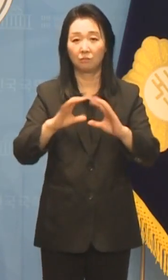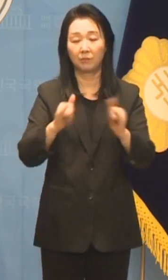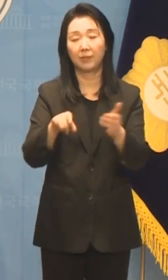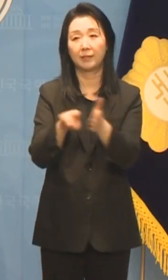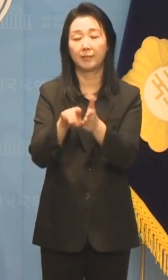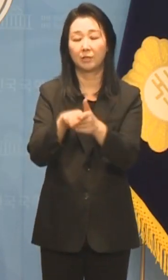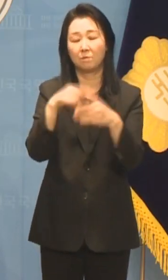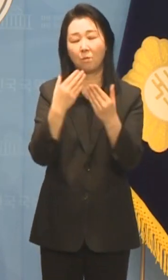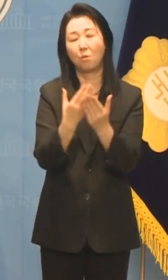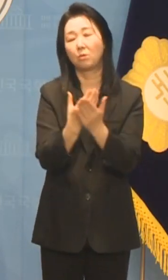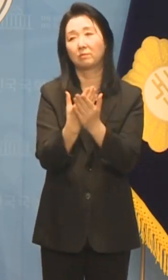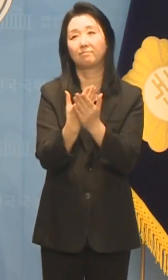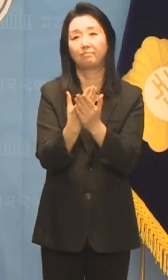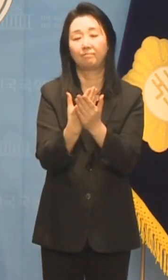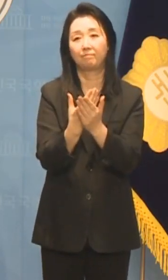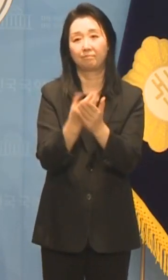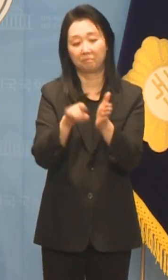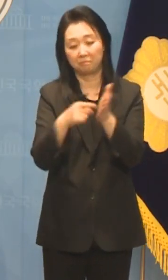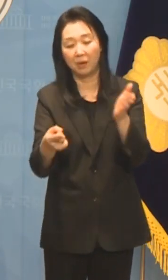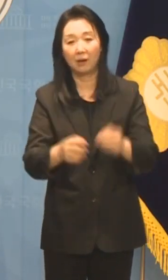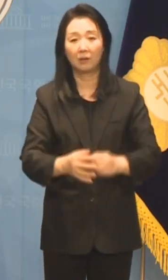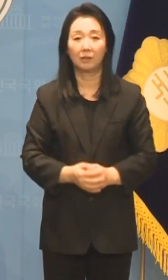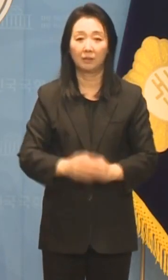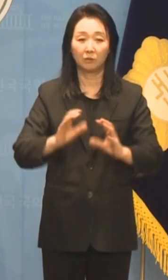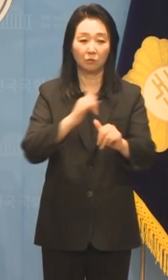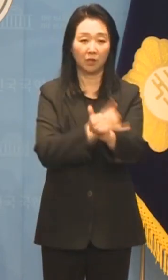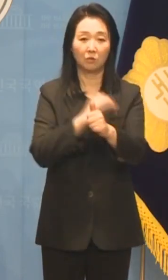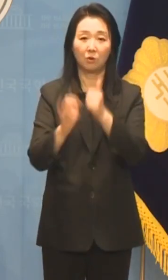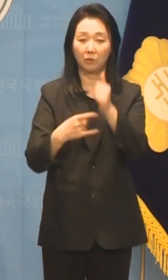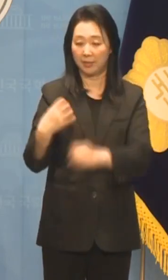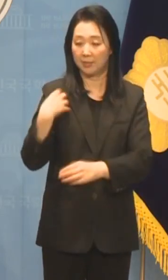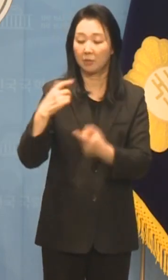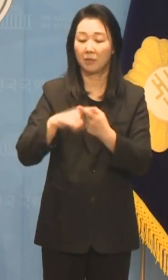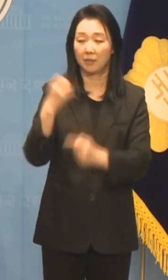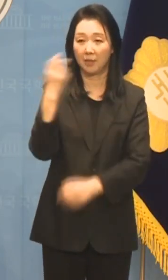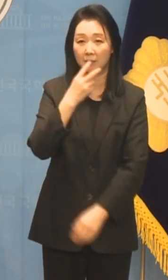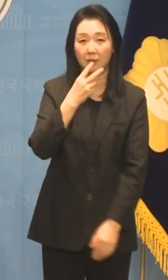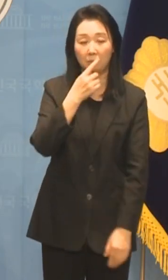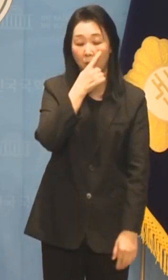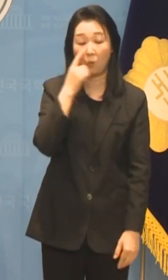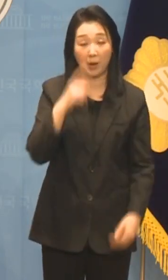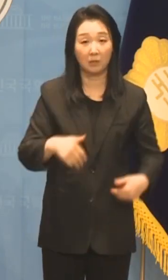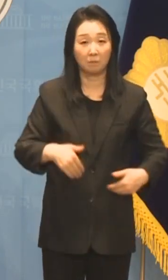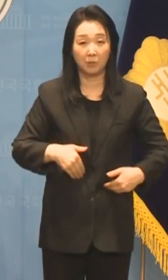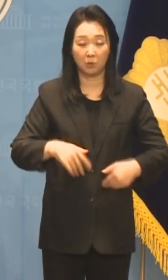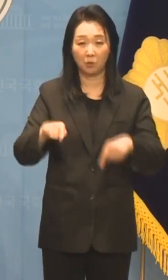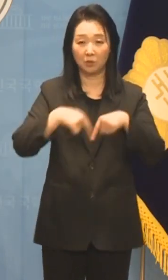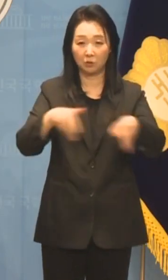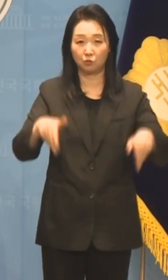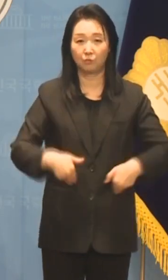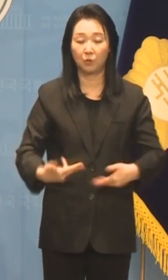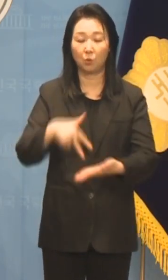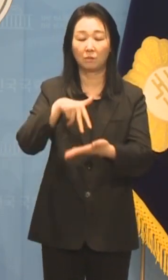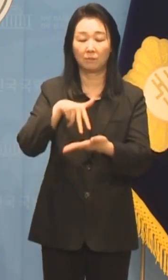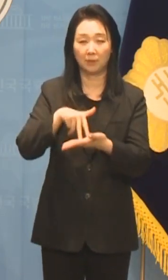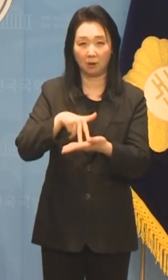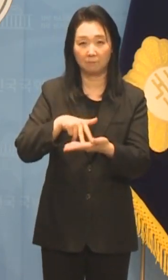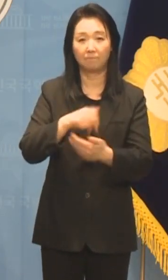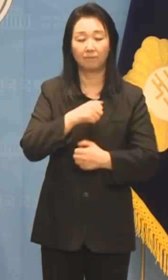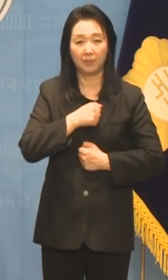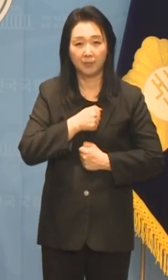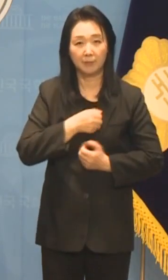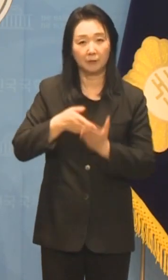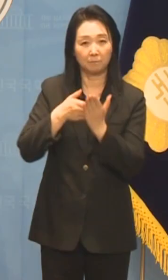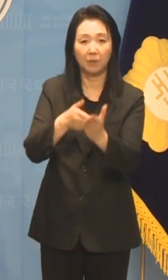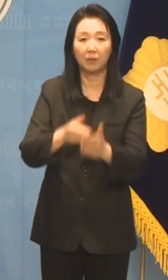것입니다. 인권위가 다시 한번 본인의 책무를 되새기고 정치적 중립성과 독립성을 지킬 것을 강력히